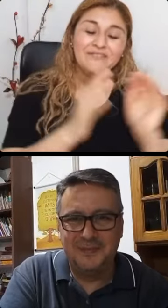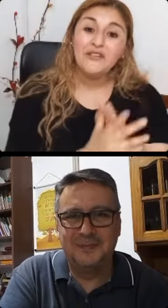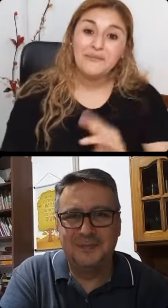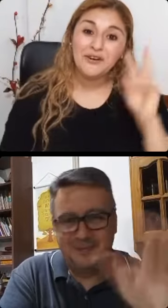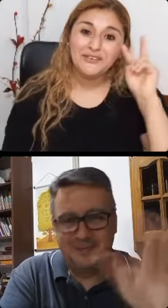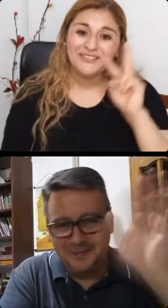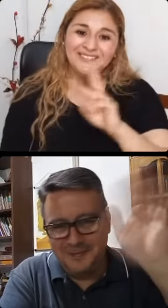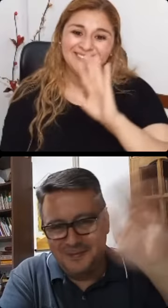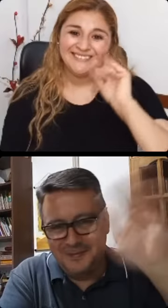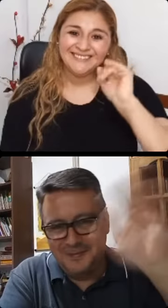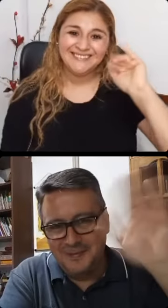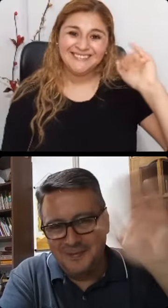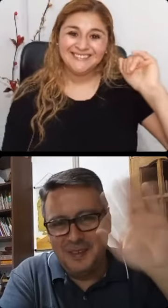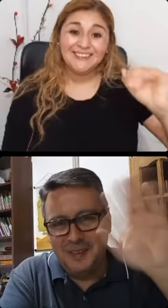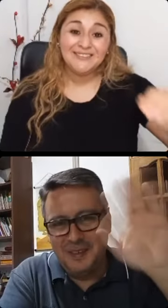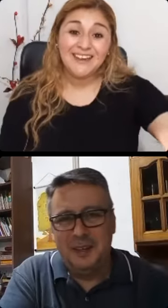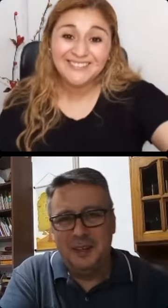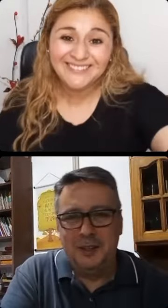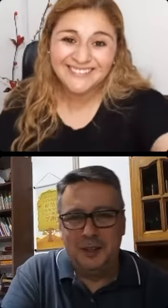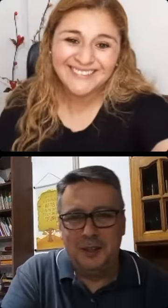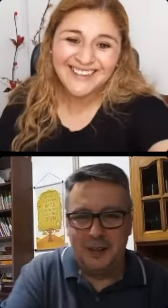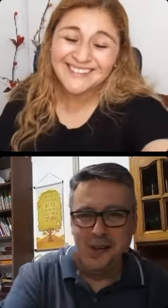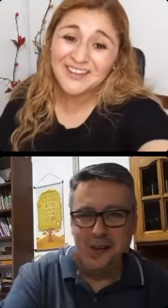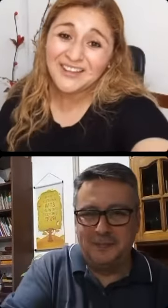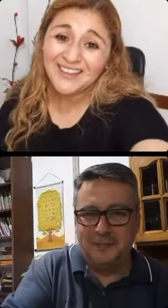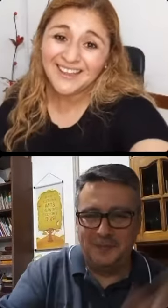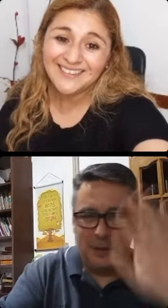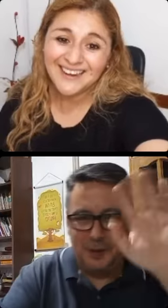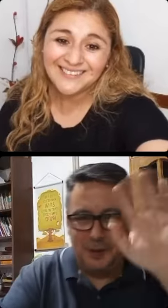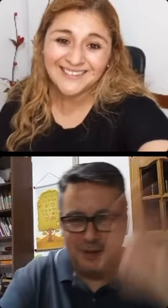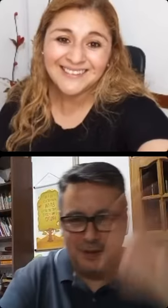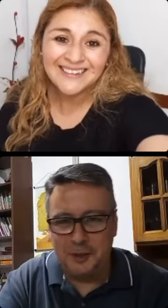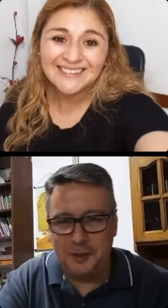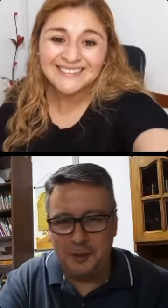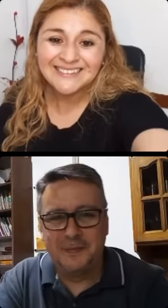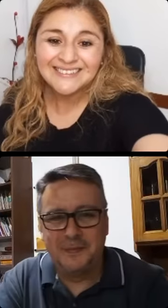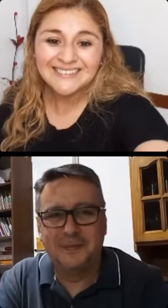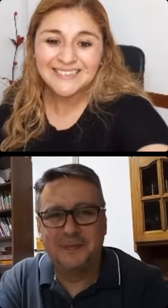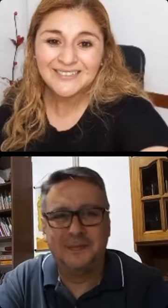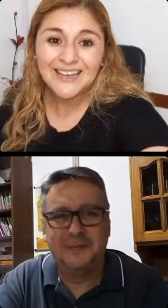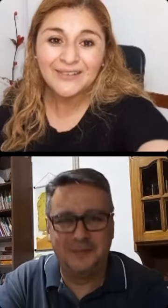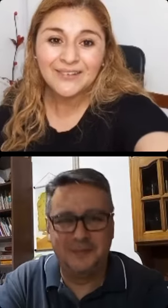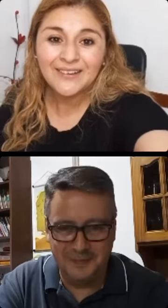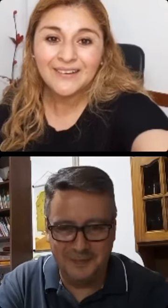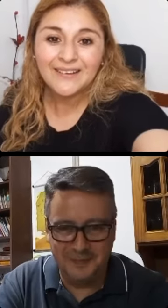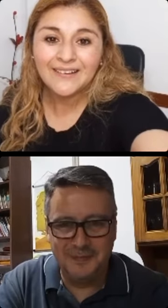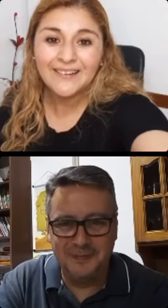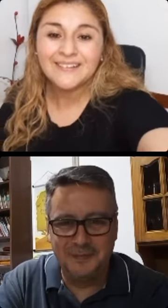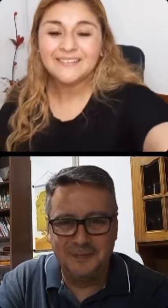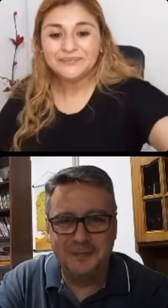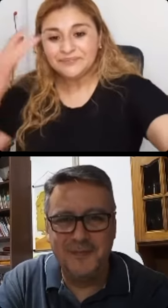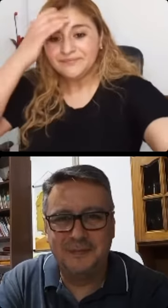nos vemos chau chau que te bendiga que te bendiga chau chau chau